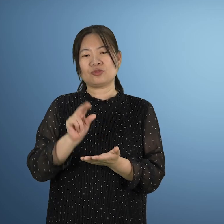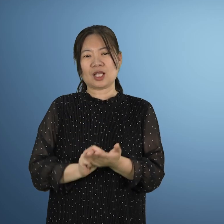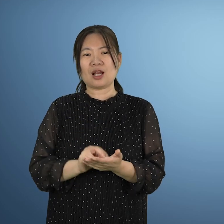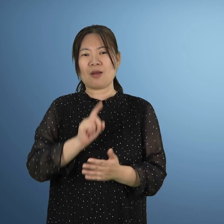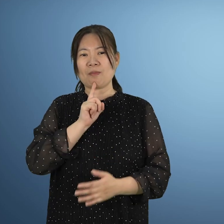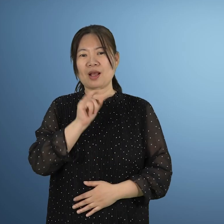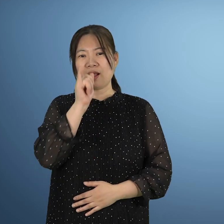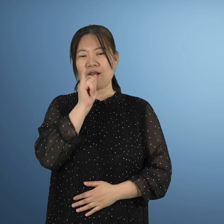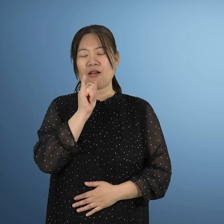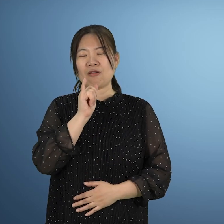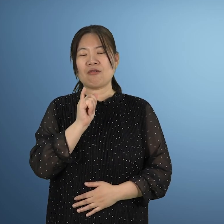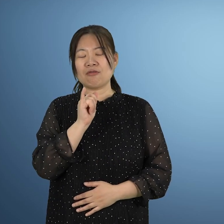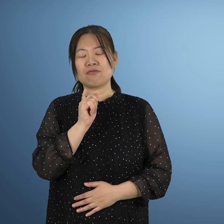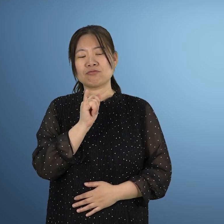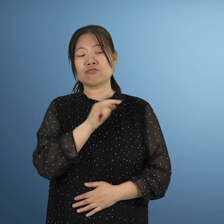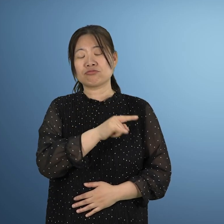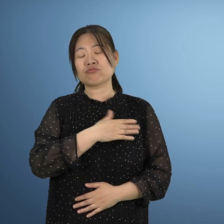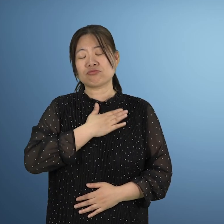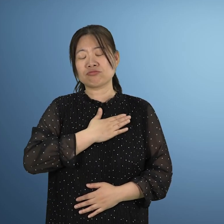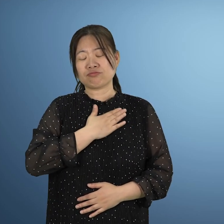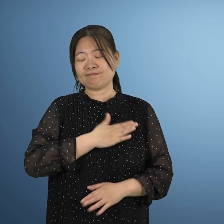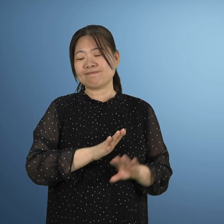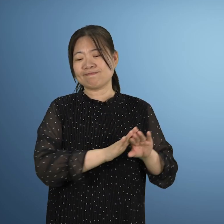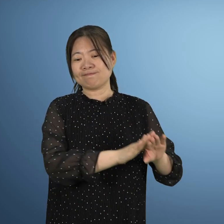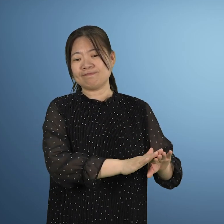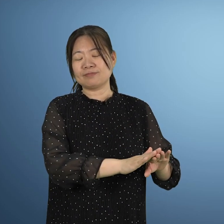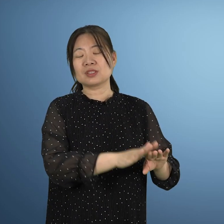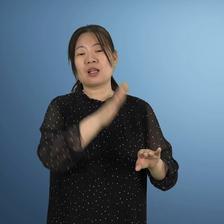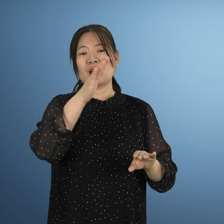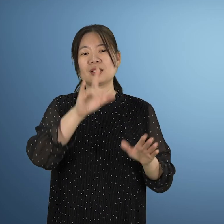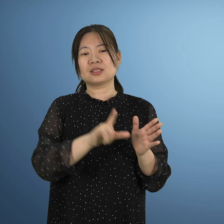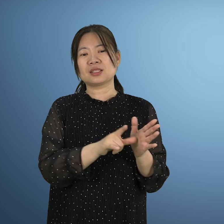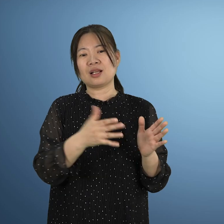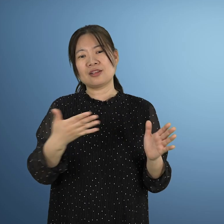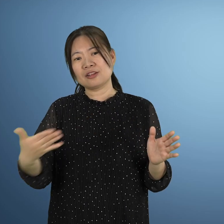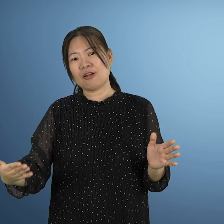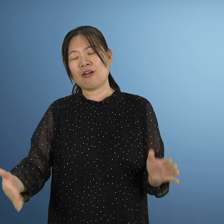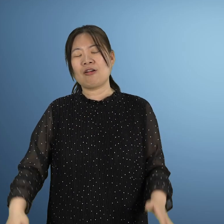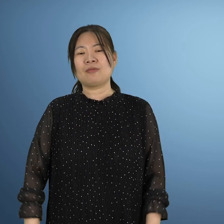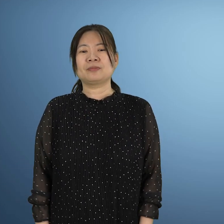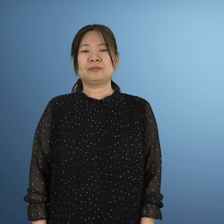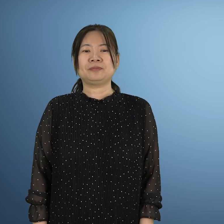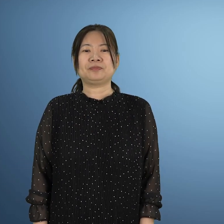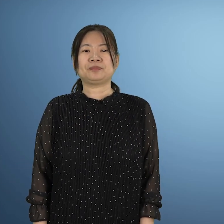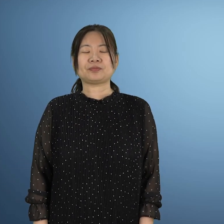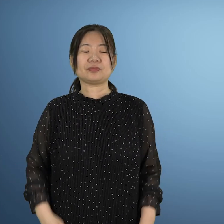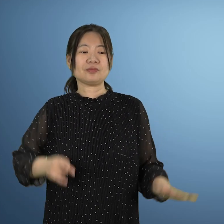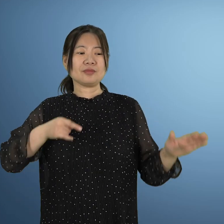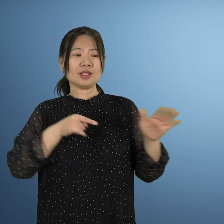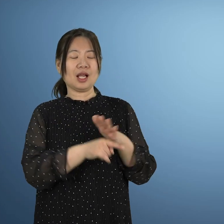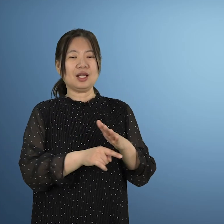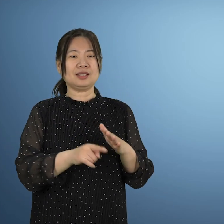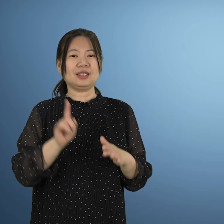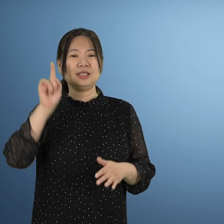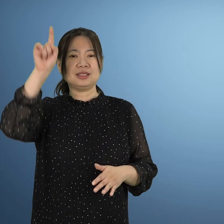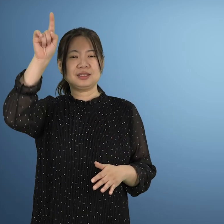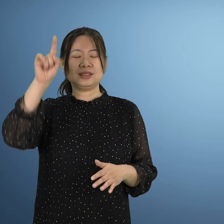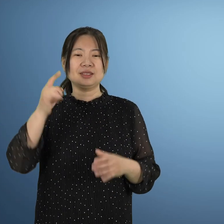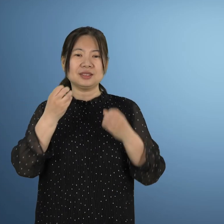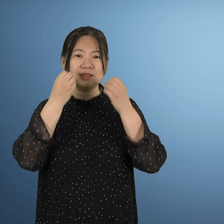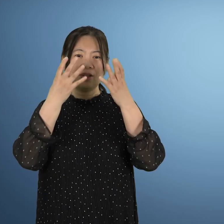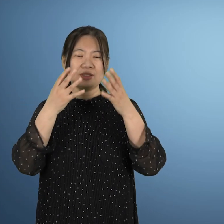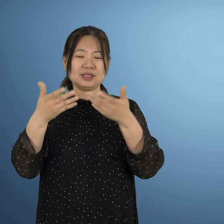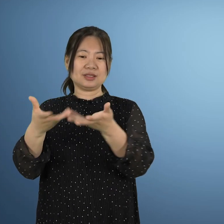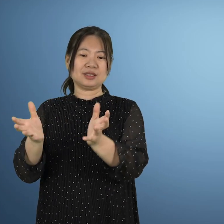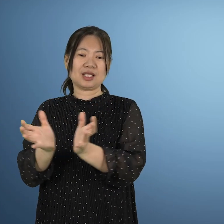뭐 자기들의 견해니까 그럴 수 있다고 쳐요. 그러다가 거기를 방문했던 신천지 집단들이